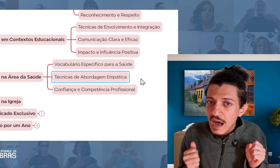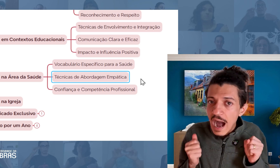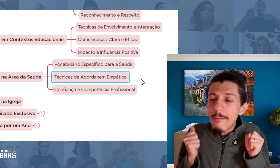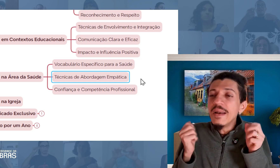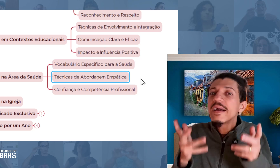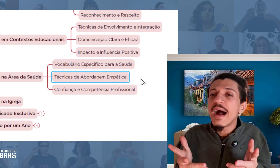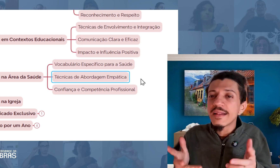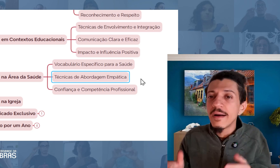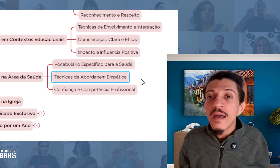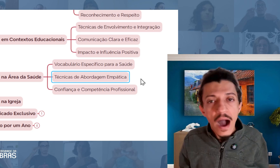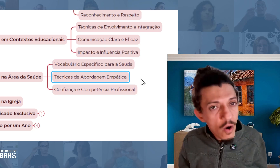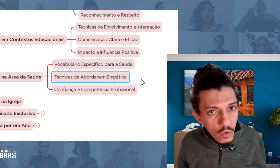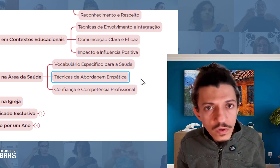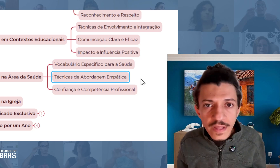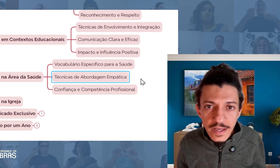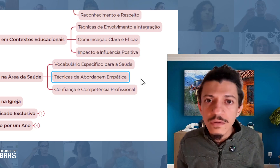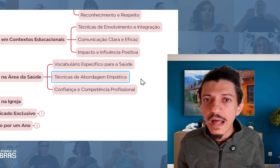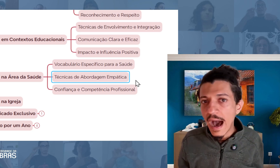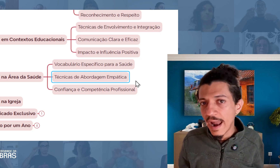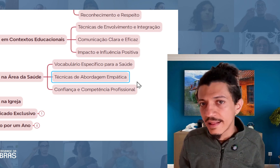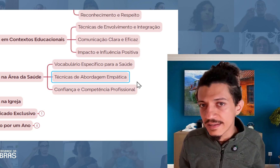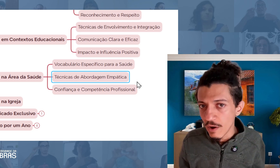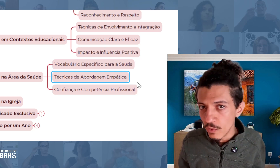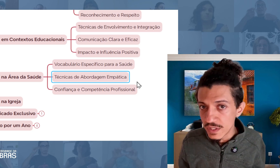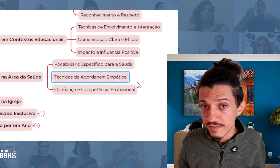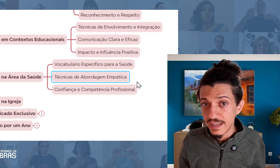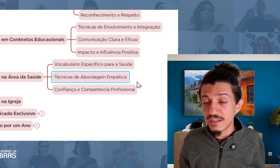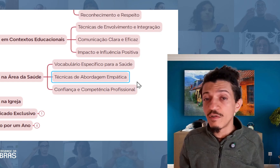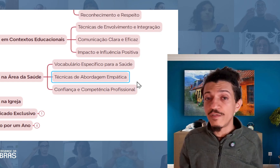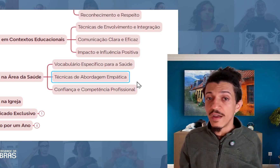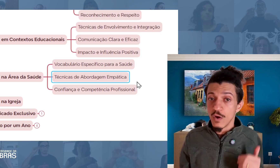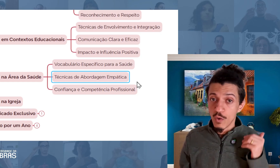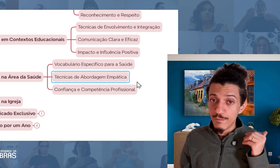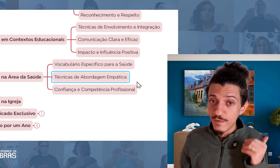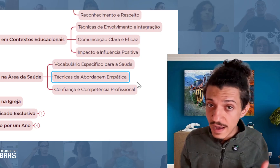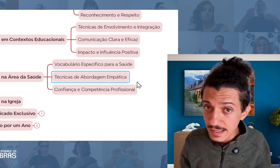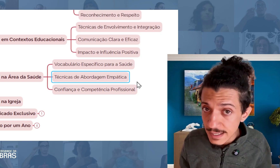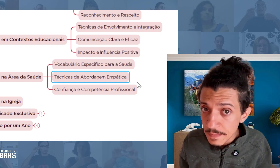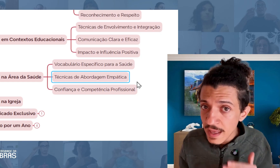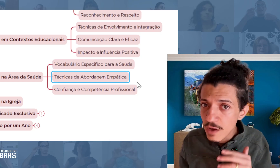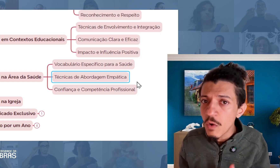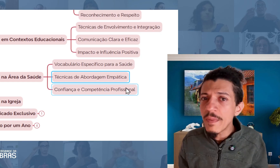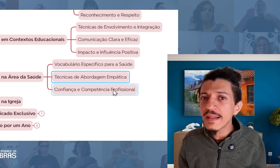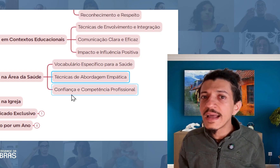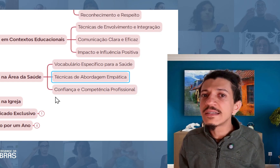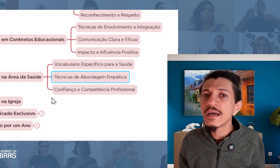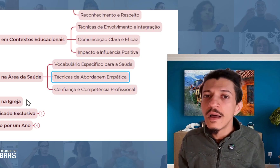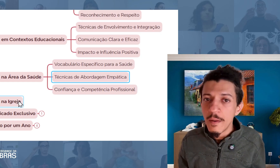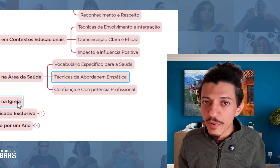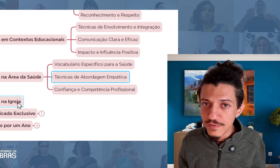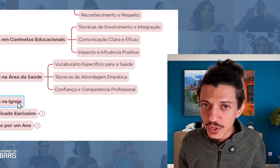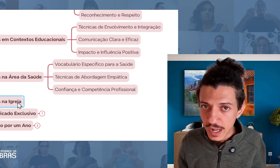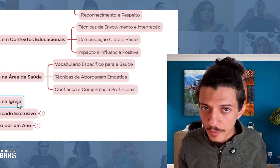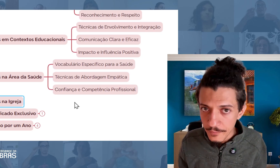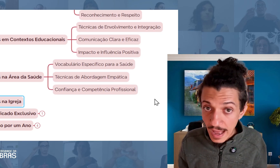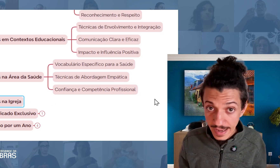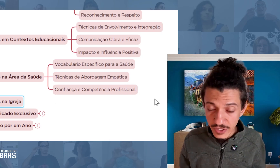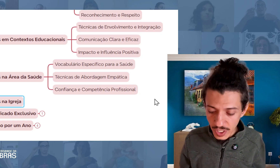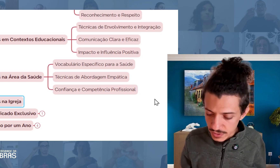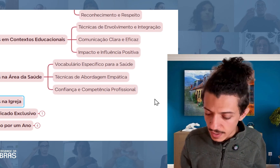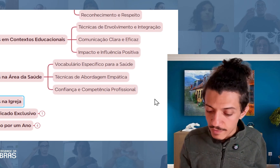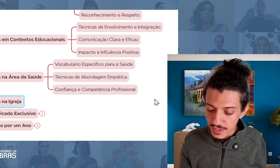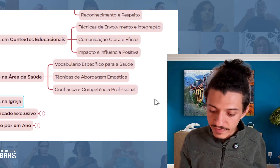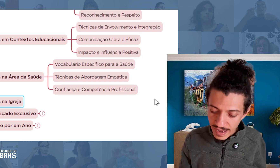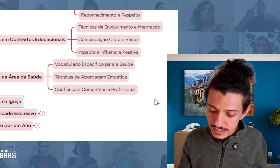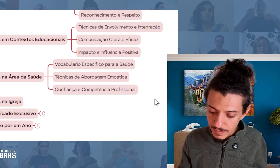Libras aplicada ao contexto da área da saúde. Você vai desenvolver confiança e competência profissional. Além